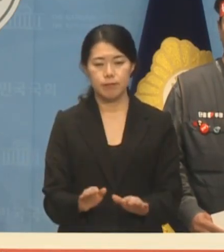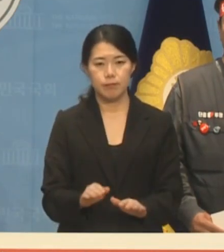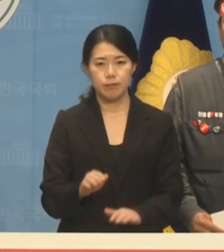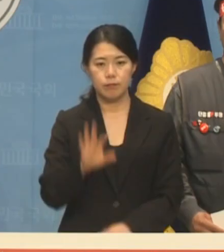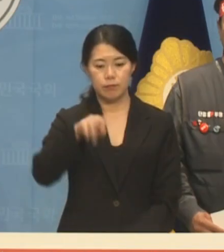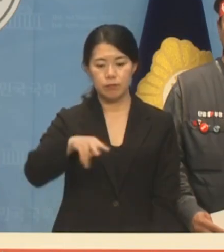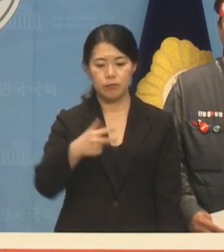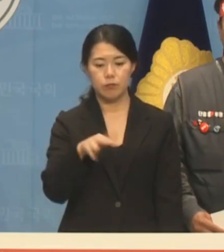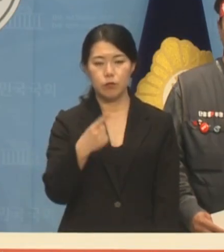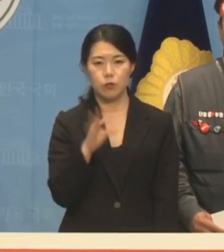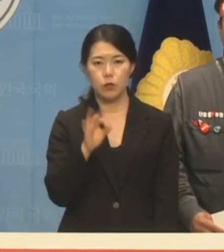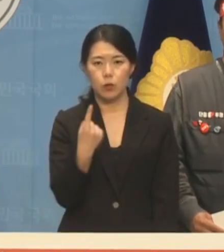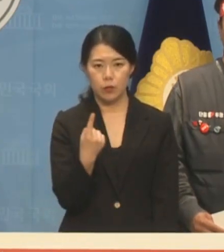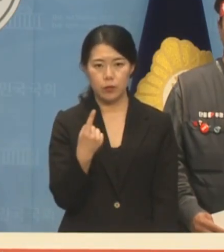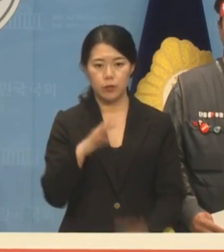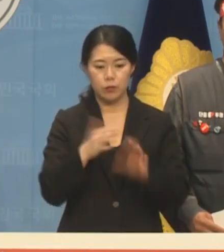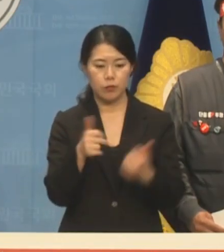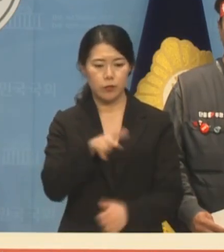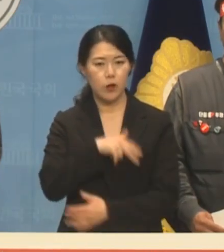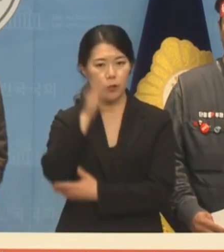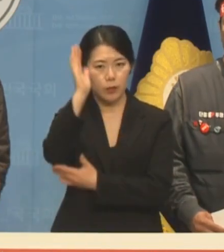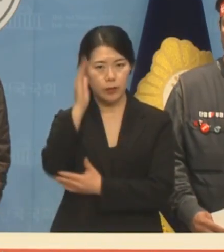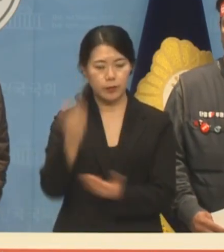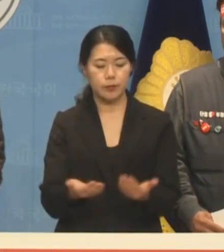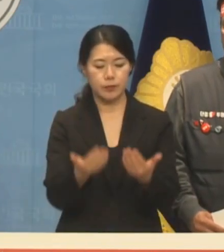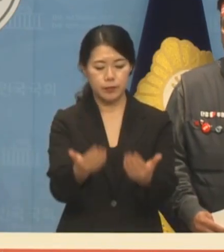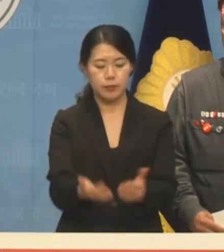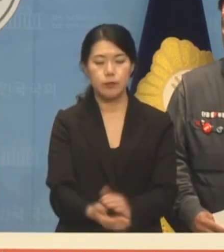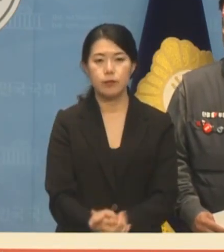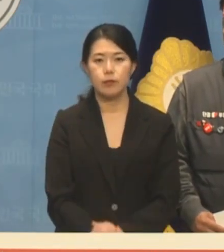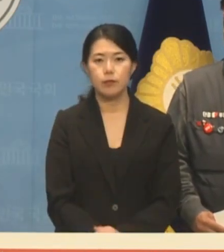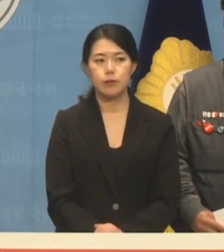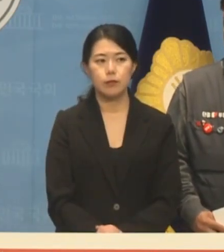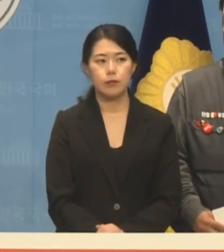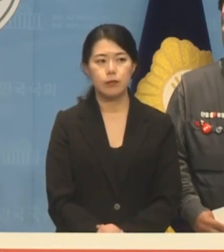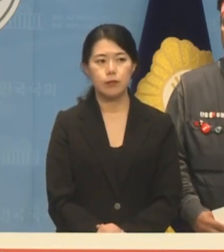윤종호 국회의원님의 발언을 들어보도록 하겠습니다.